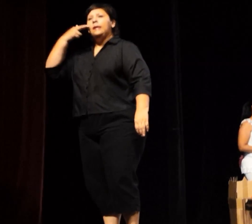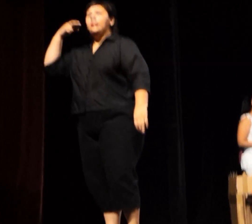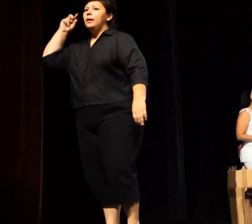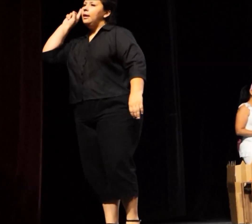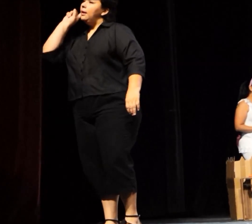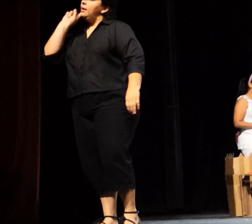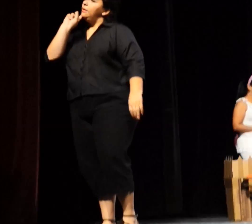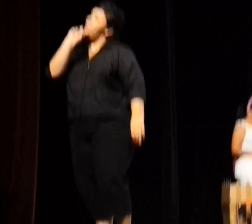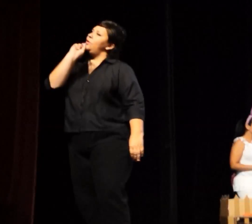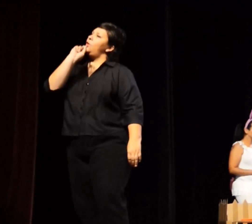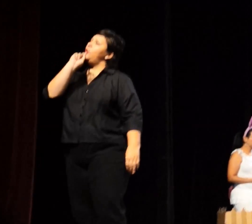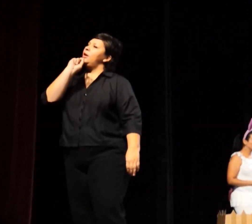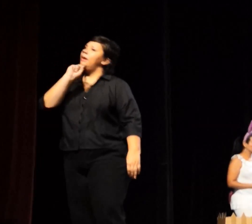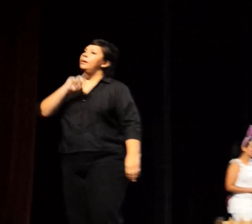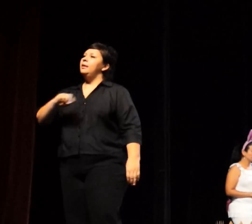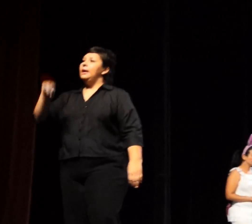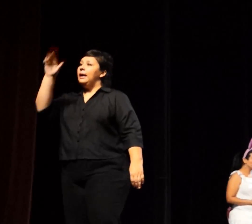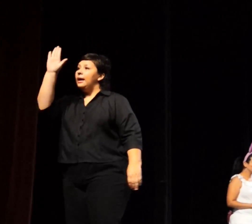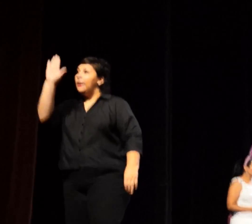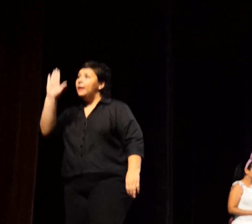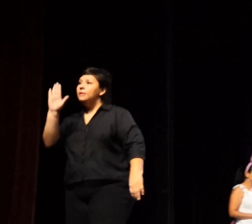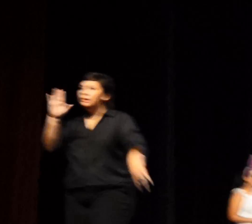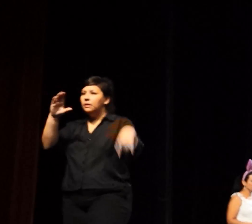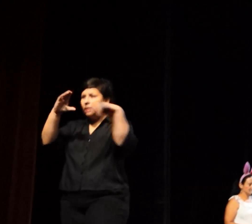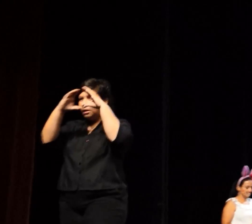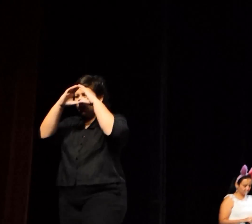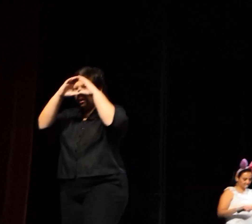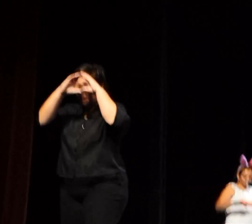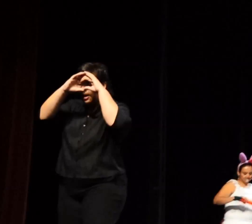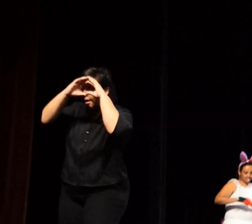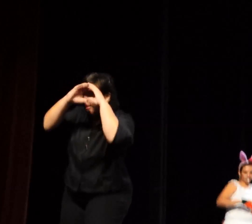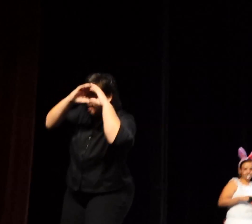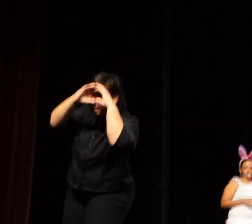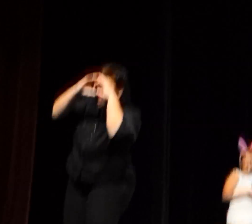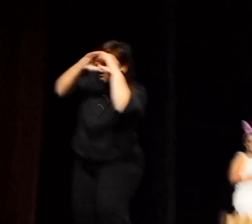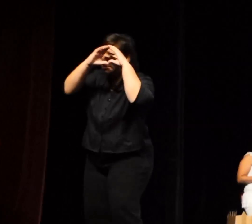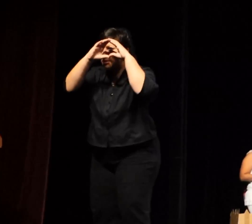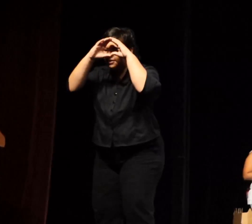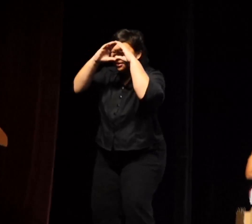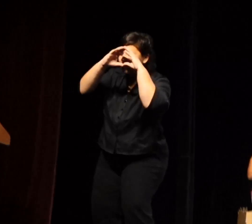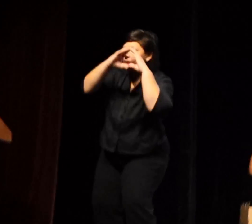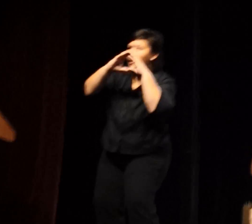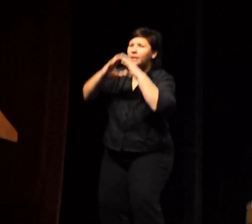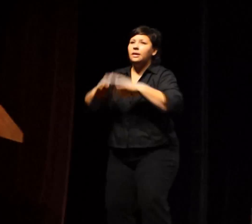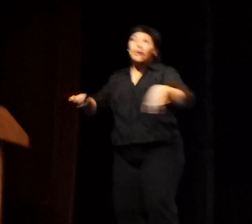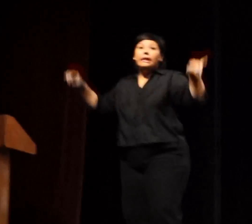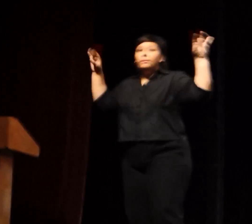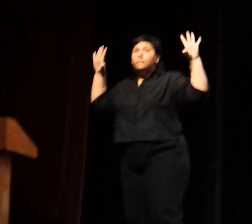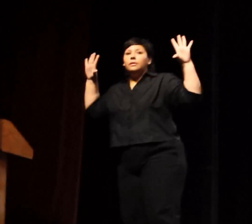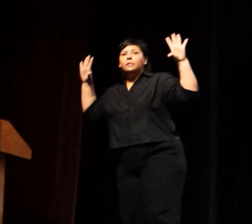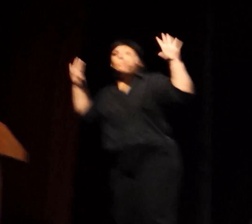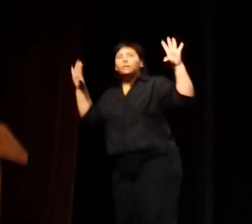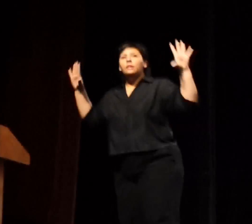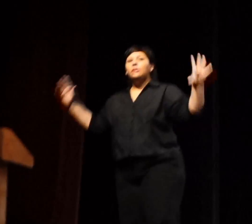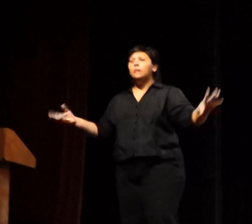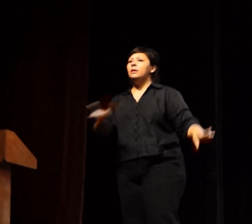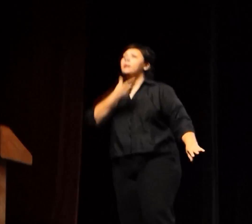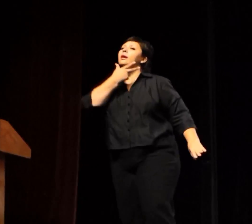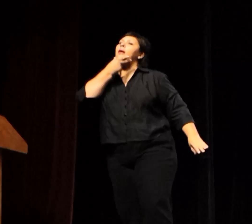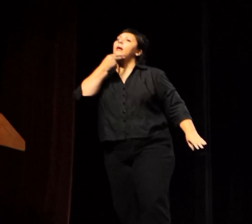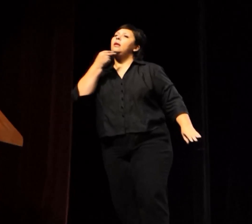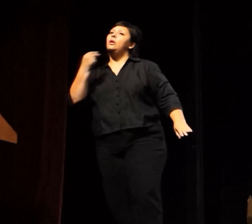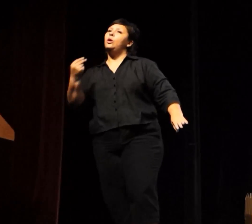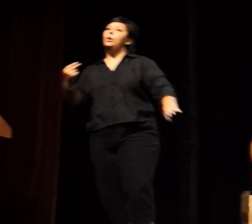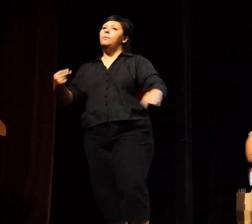y había un ratón y una ratona que se asomaban por el agujero, y